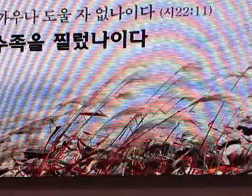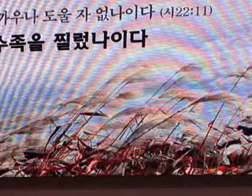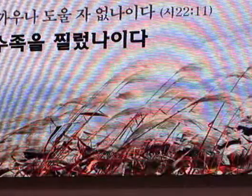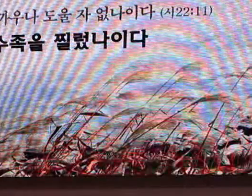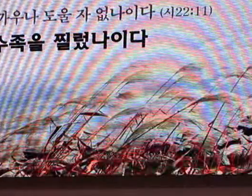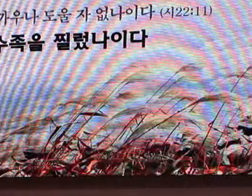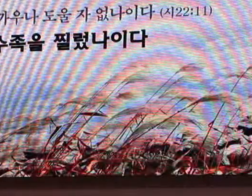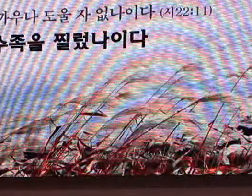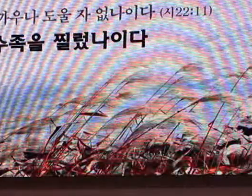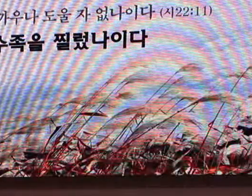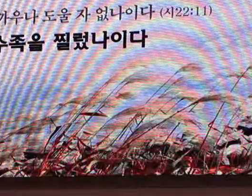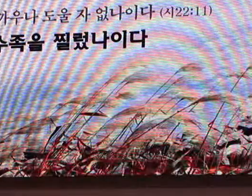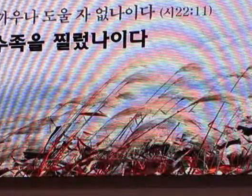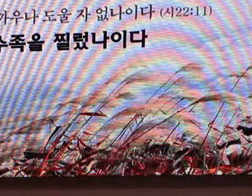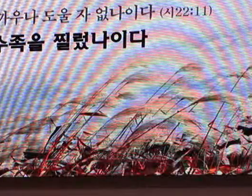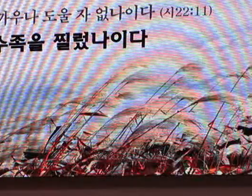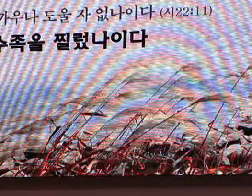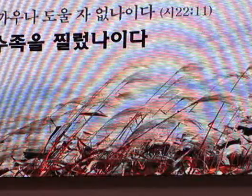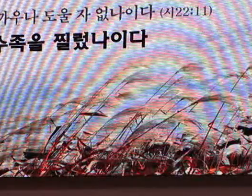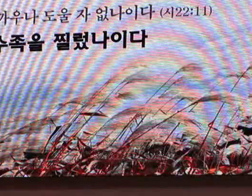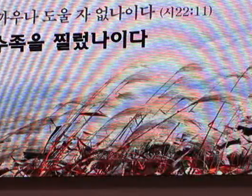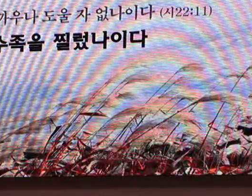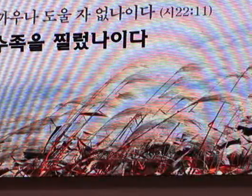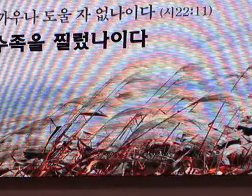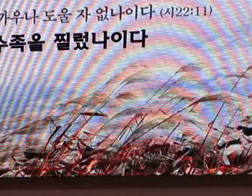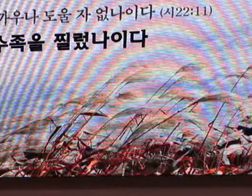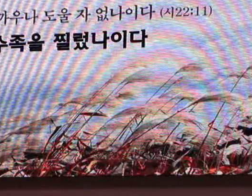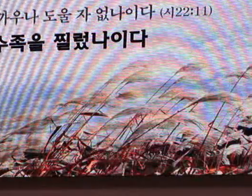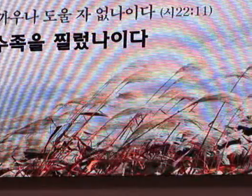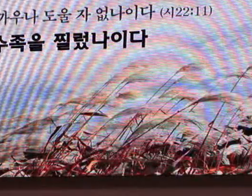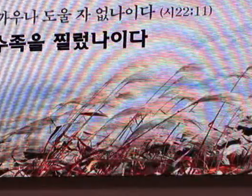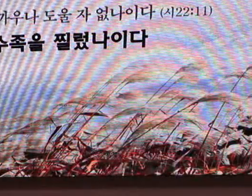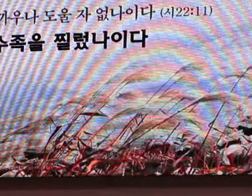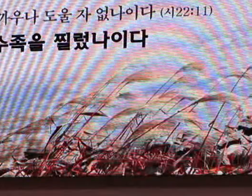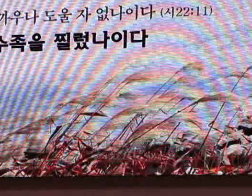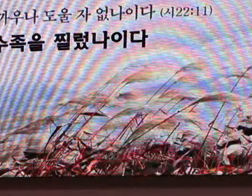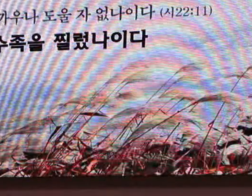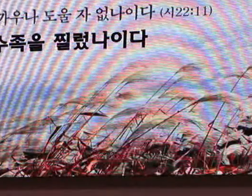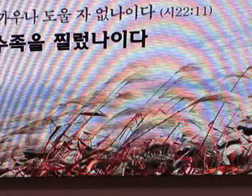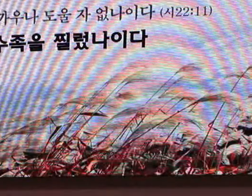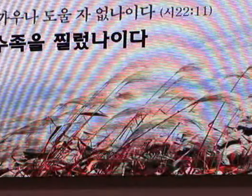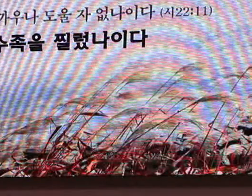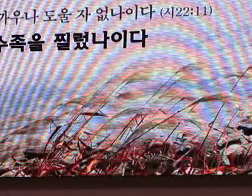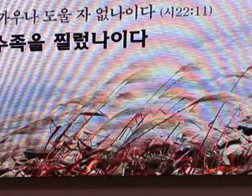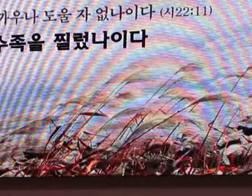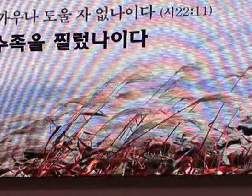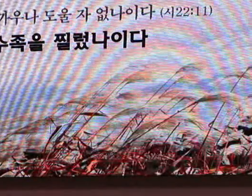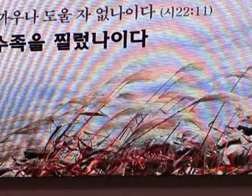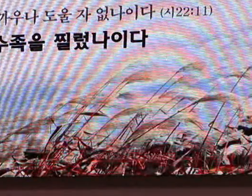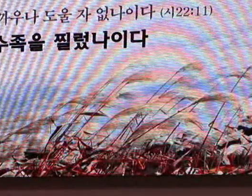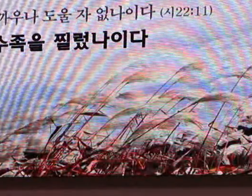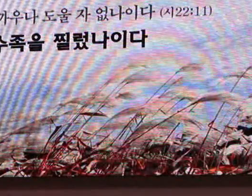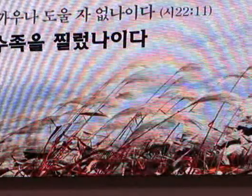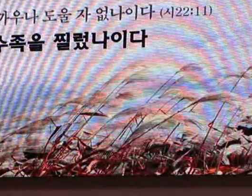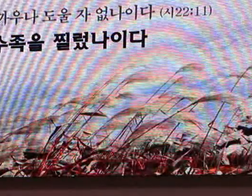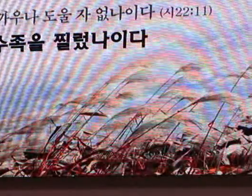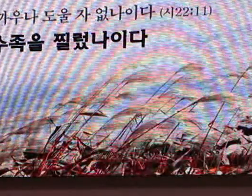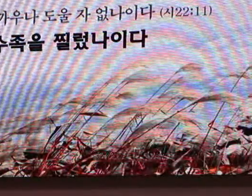조상들이 주께 의뢰하였으므로 그들을 건지셨나이다. 그들이 주께 부르짖어 구원으로